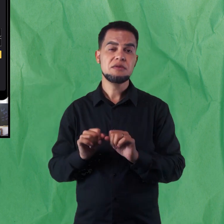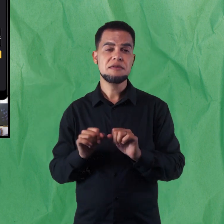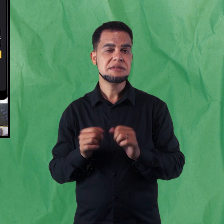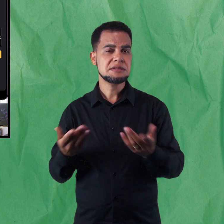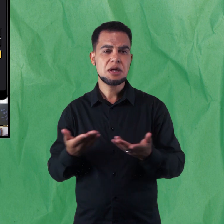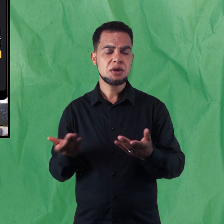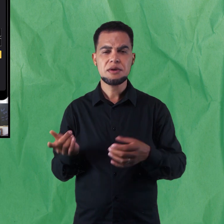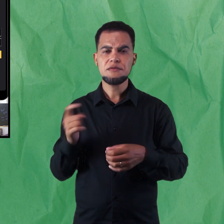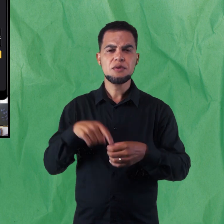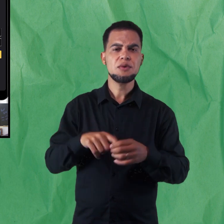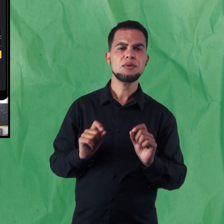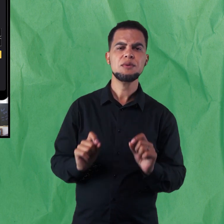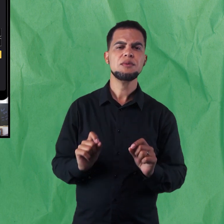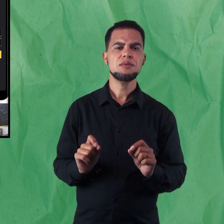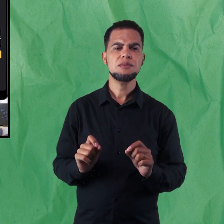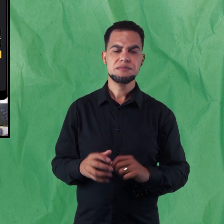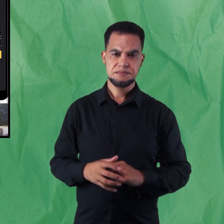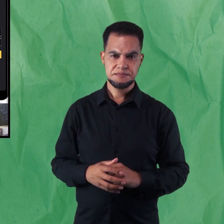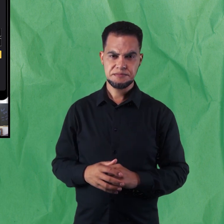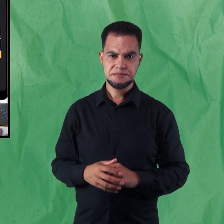retornar o que?